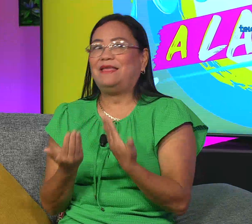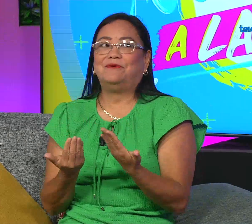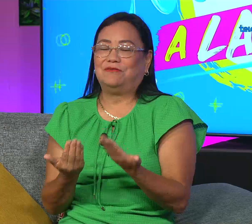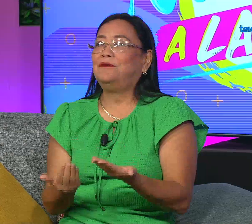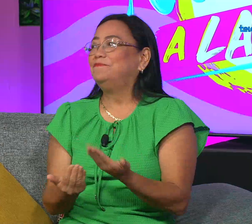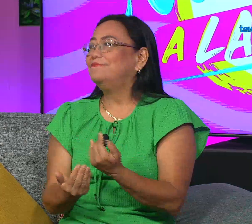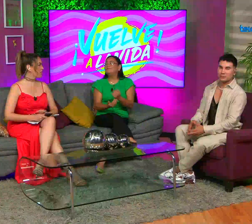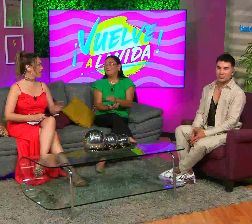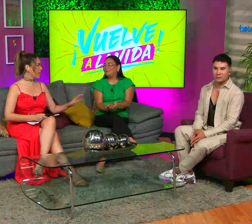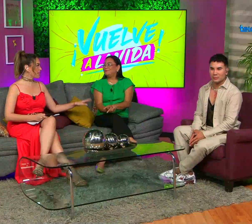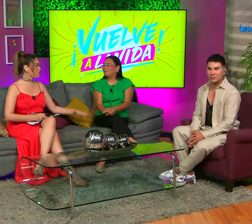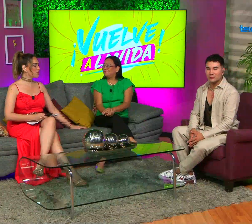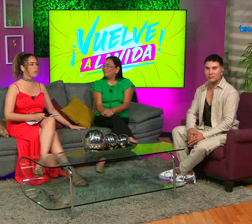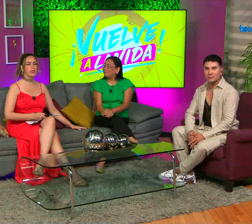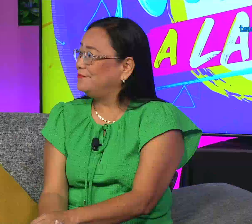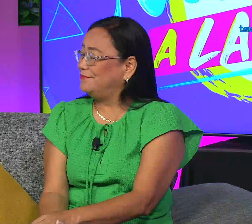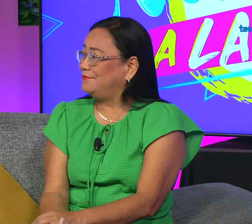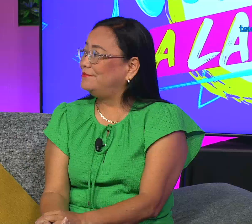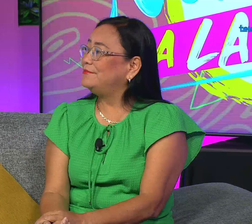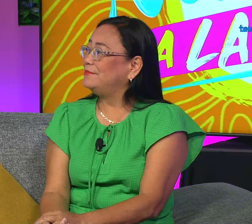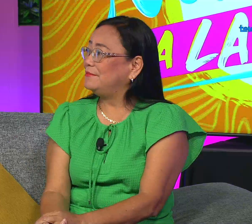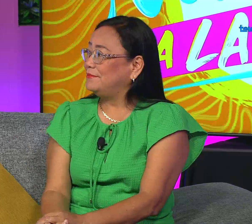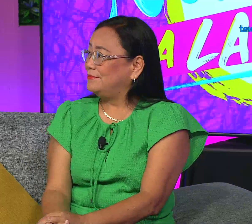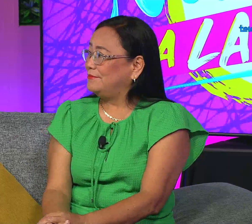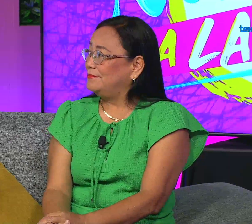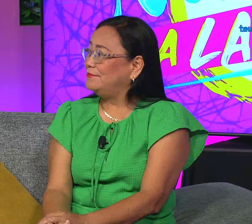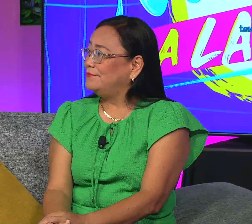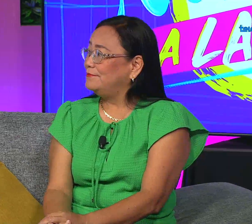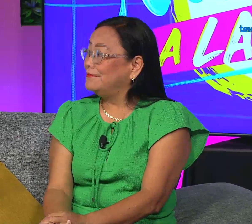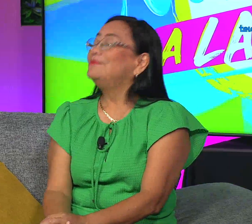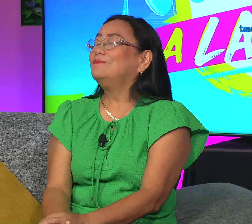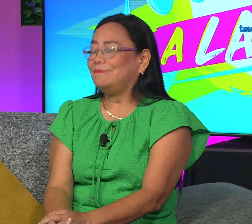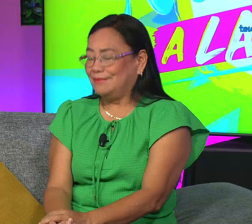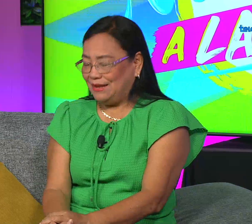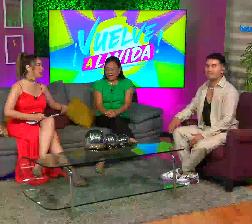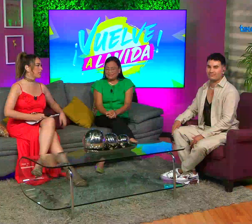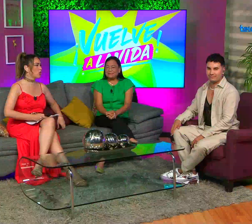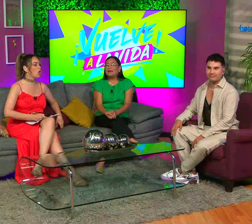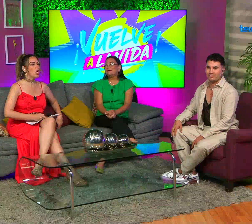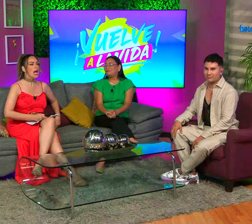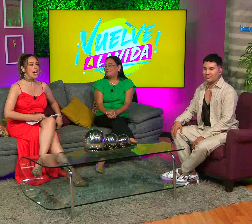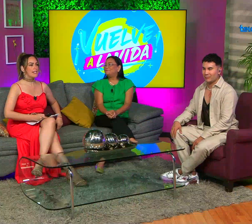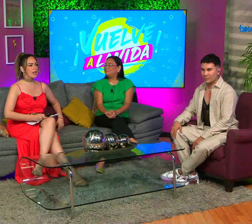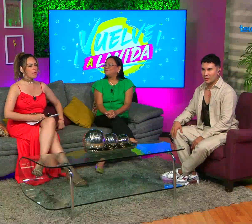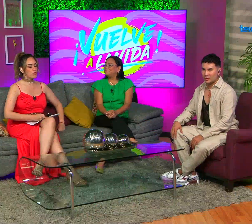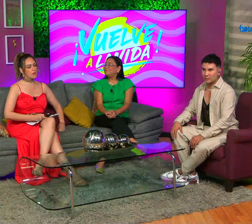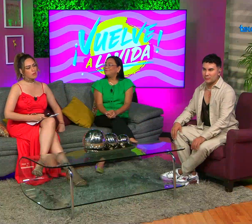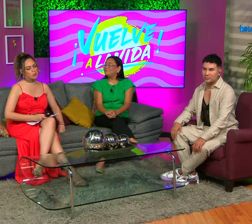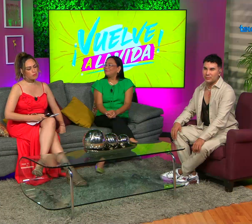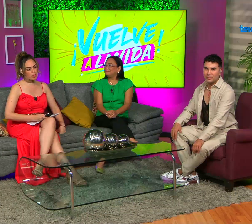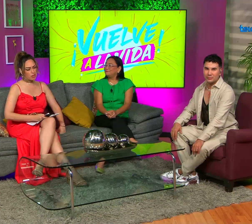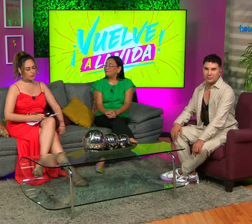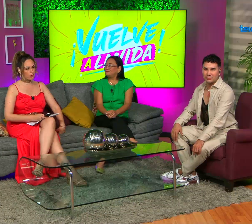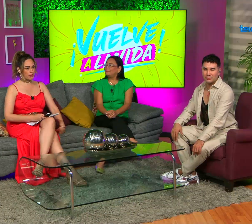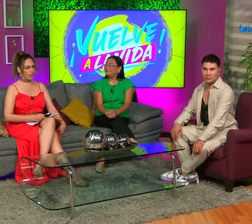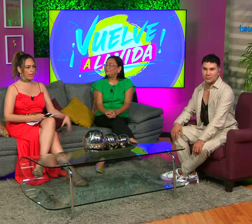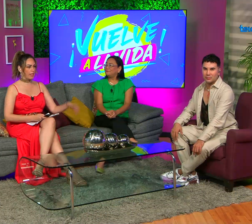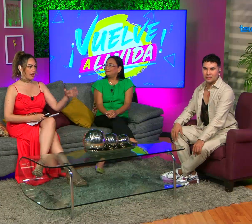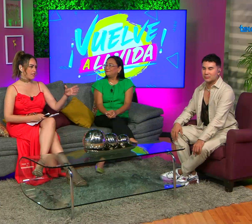ellos. Claro, y ahí es muy importante tocar el tema de la inclusión realmente, ¿no? Así como nos hemos preocupado a lo mejor que en las